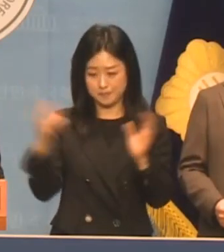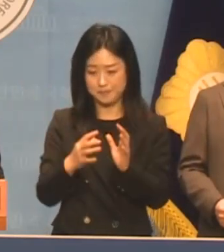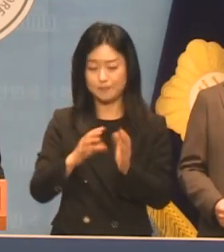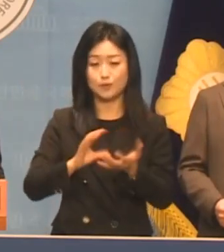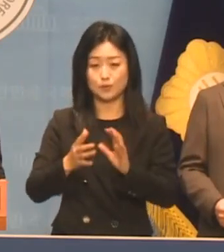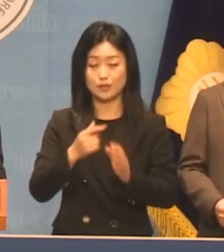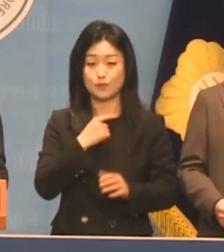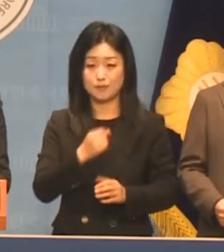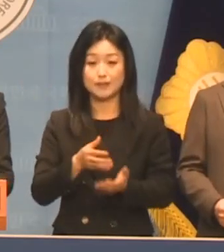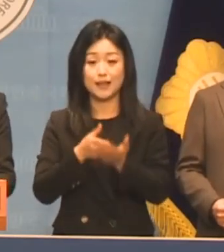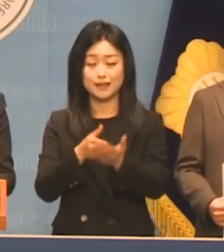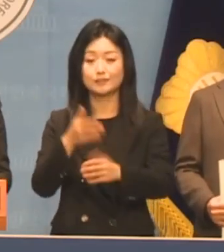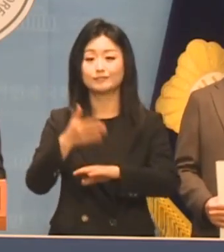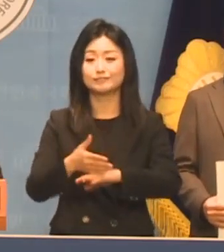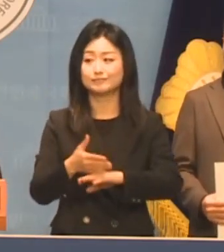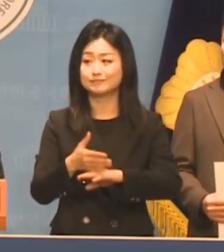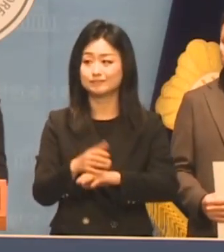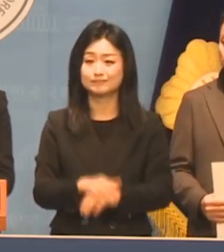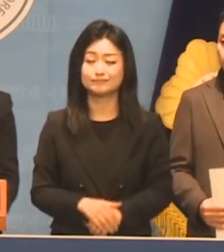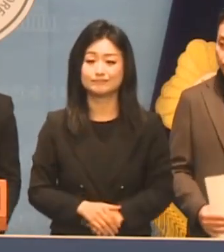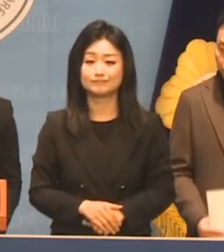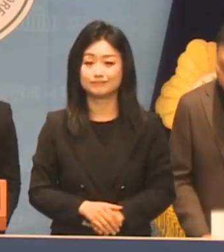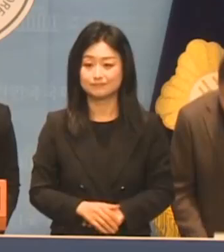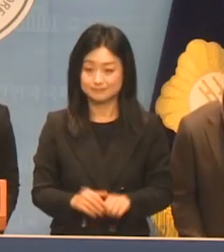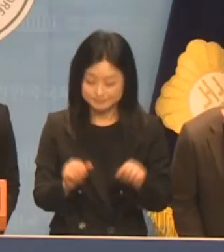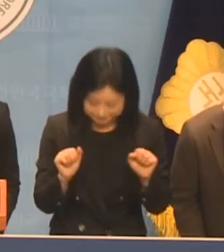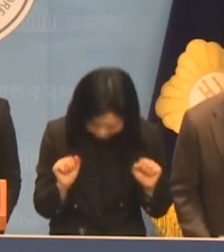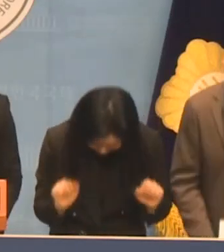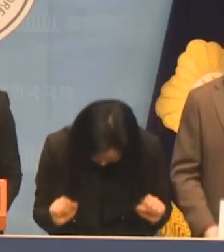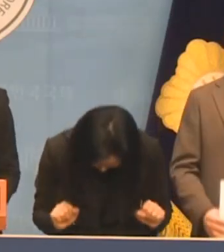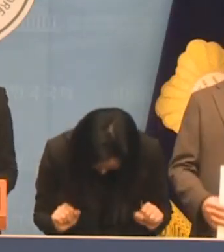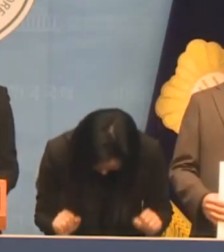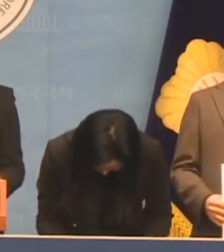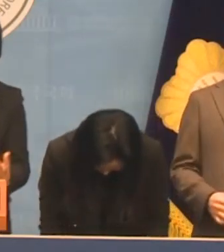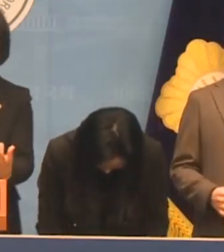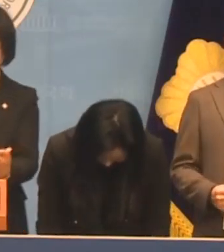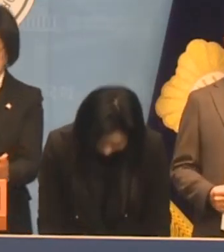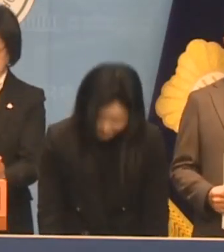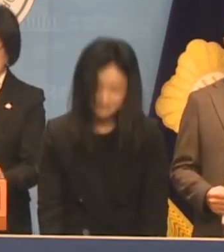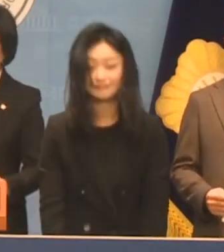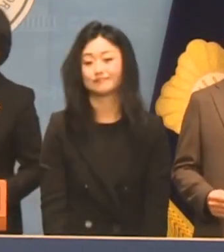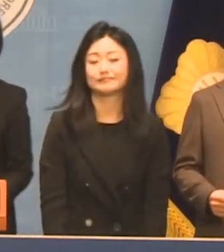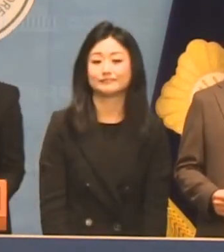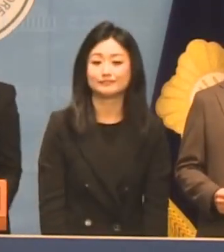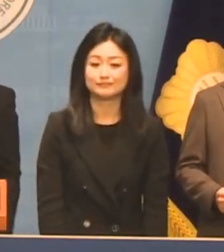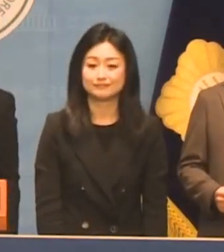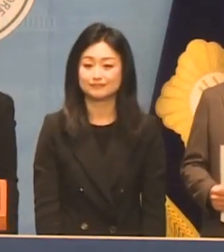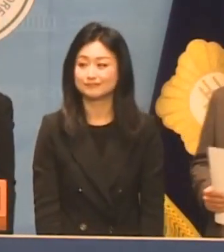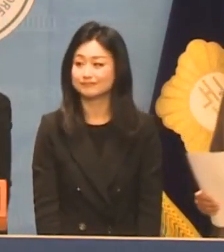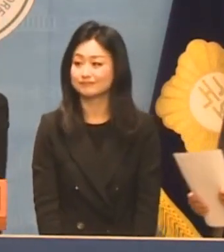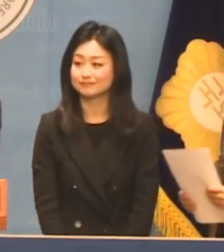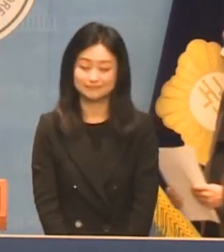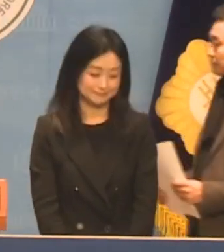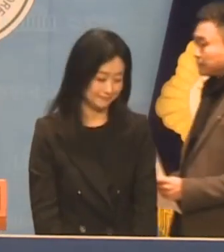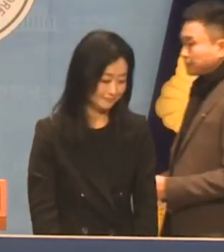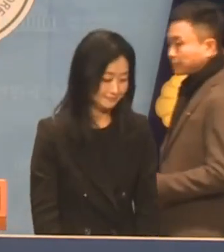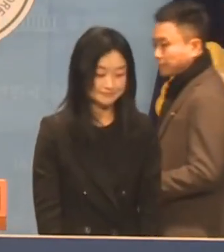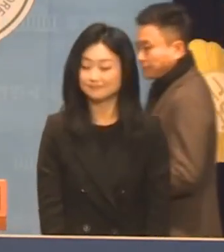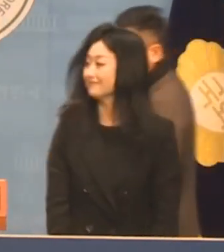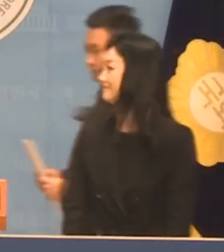바랍니다. 감사합니다. 네, 감사합니다.